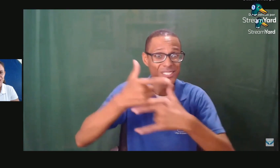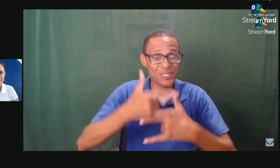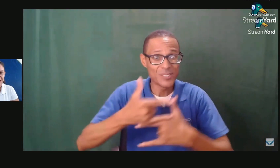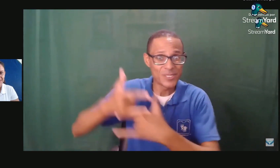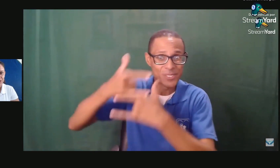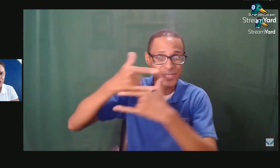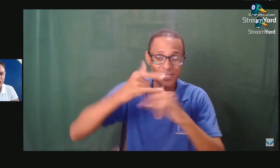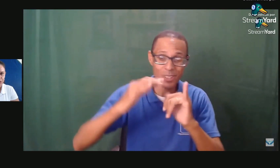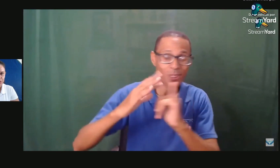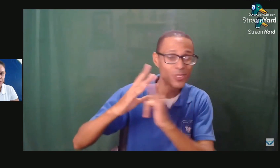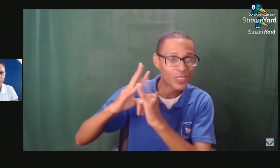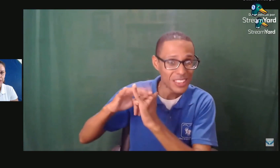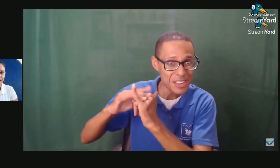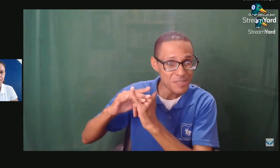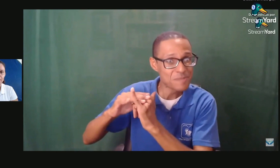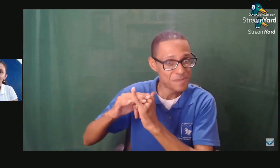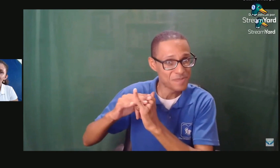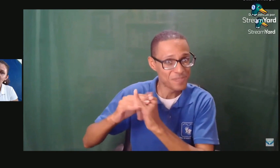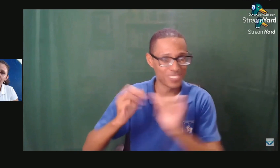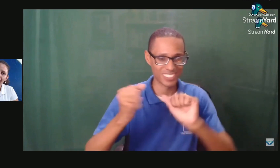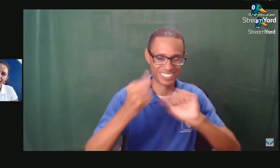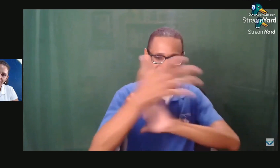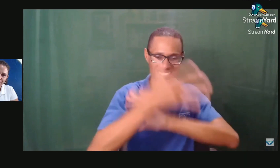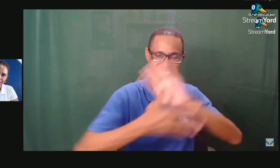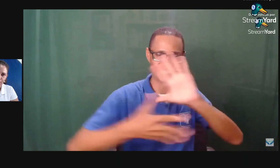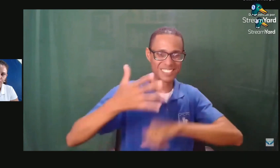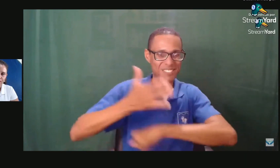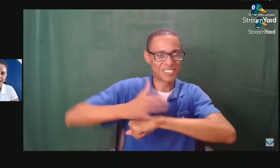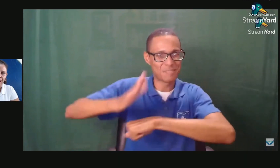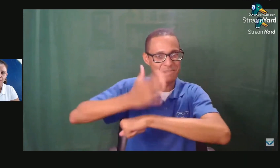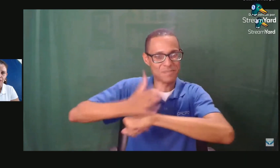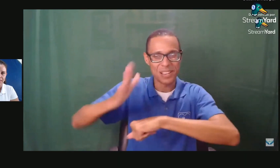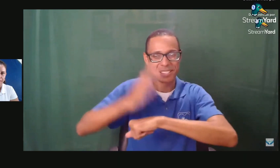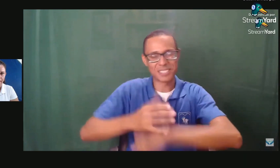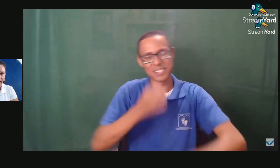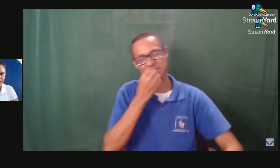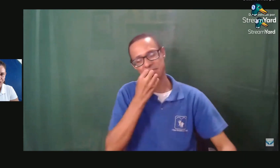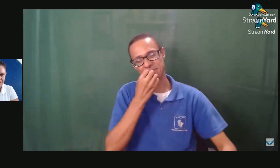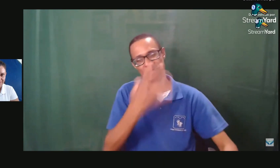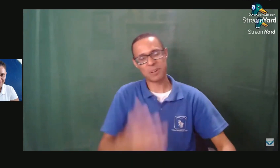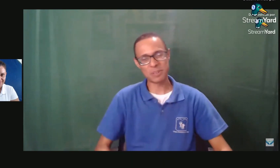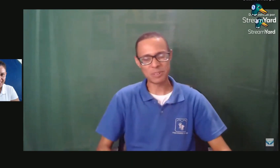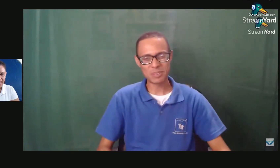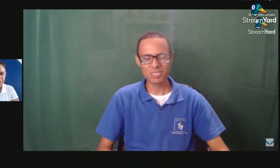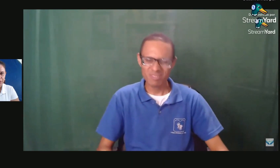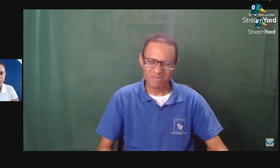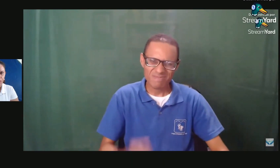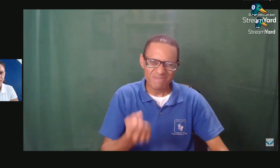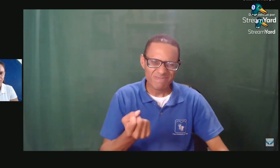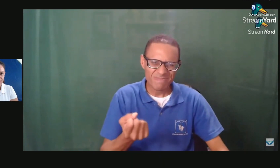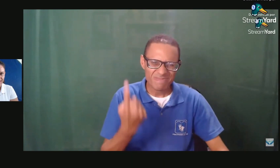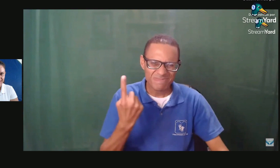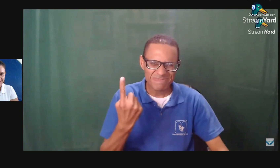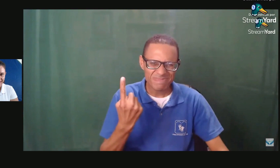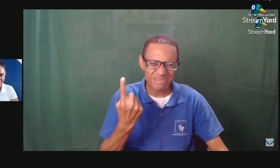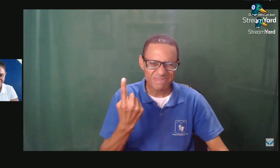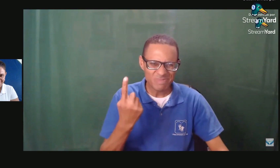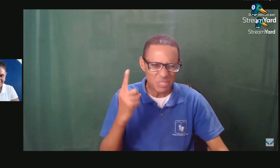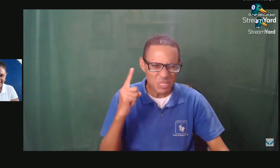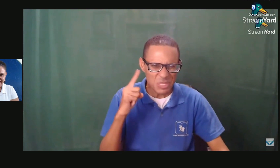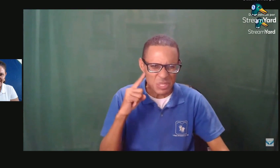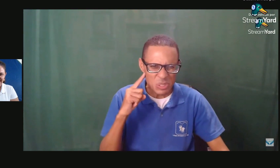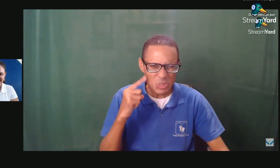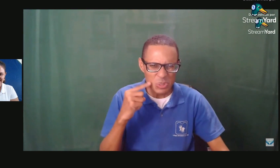nos assistindo, nos acompanhando em mais uma live aqui no nosso canal Libras em Prática. É muito bom ter vocês